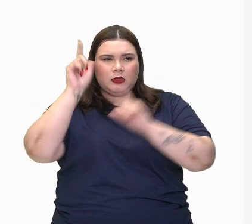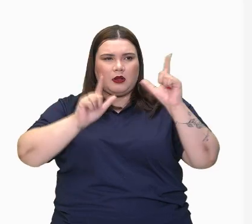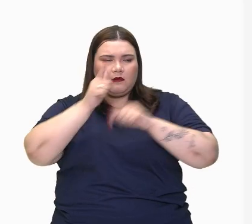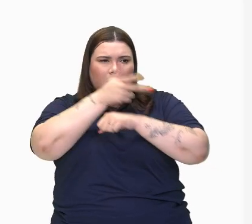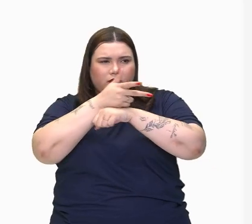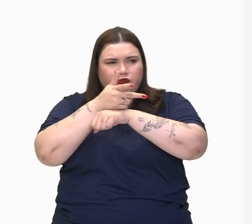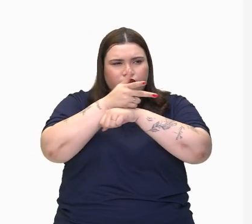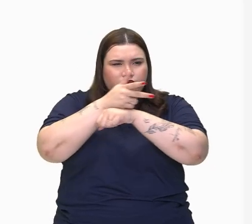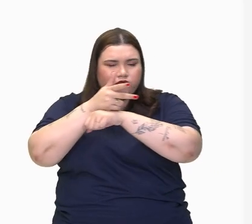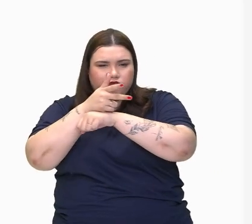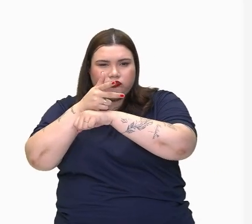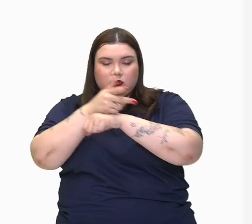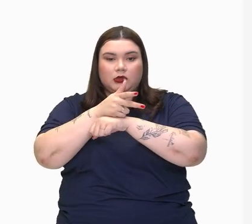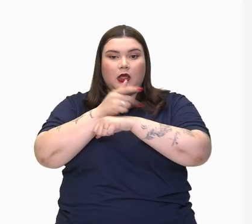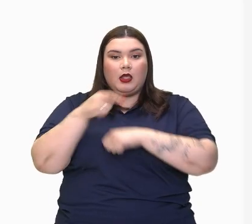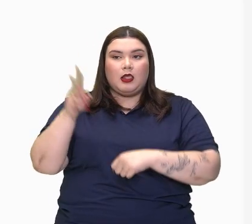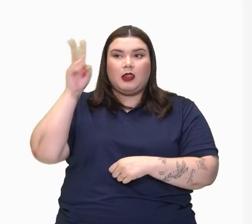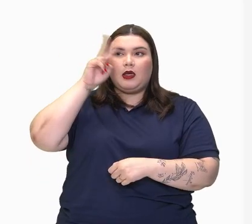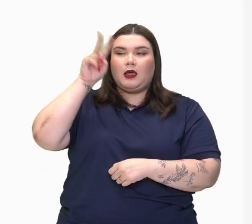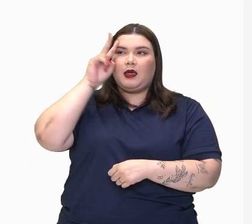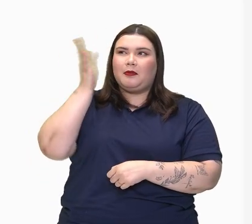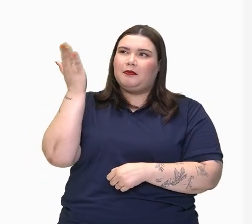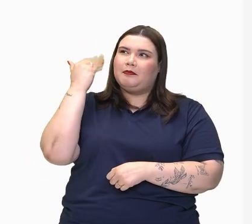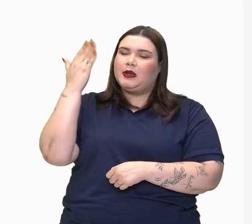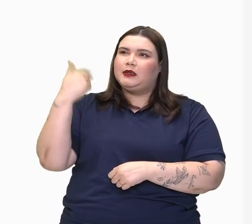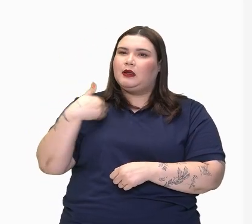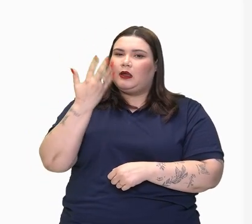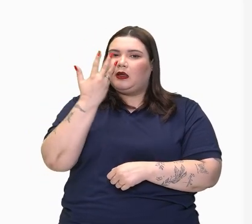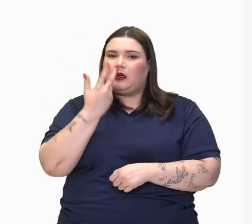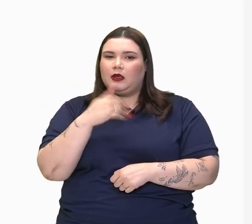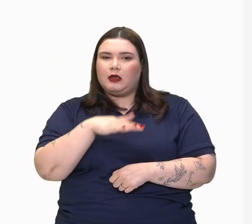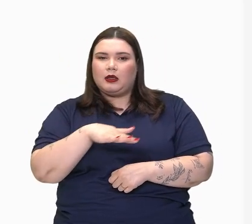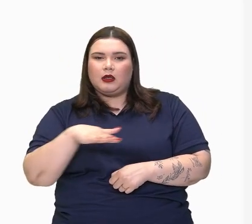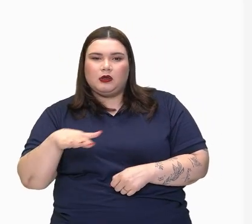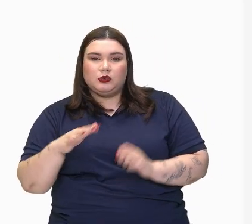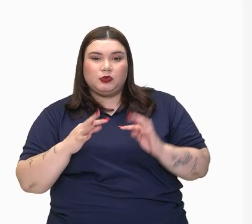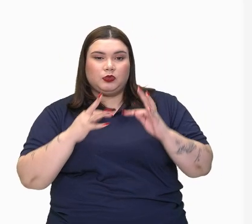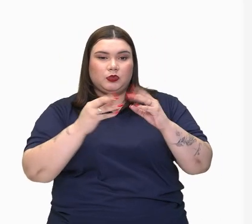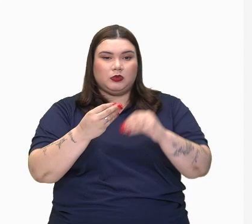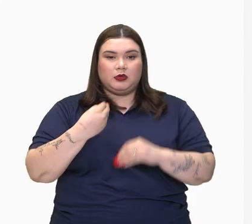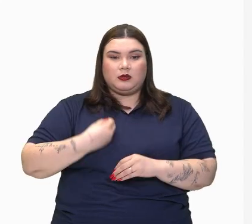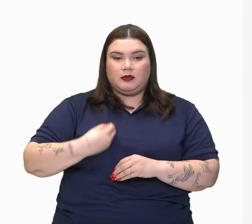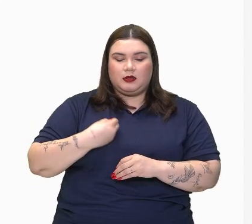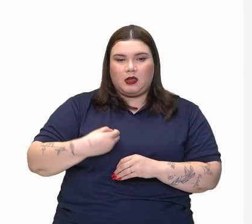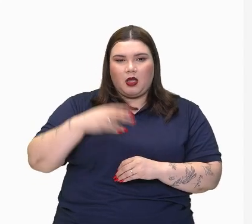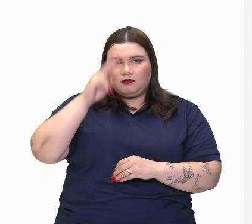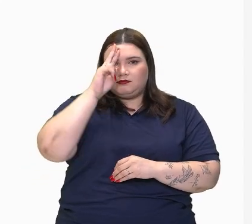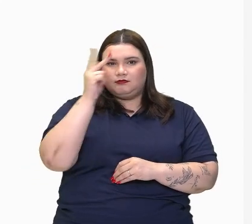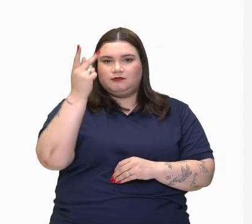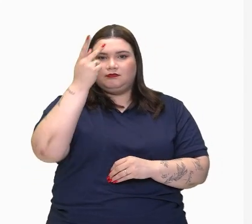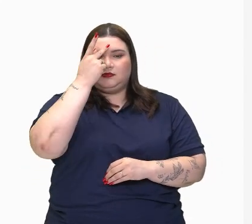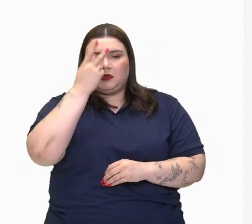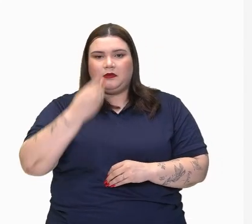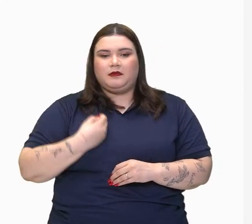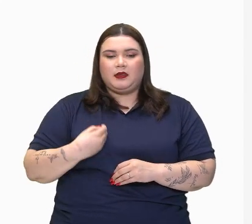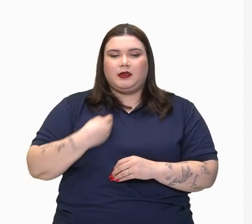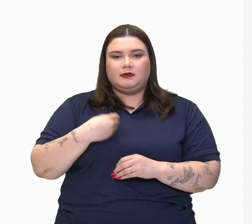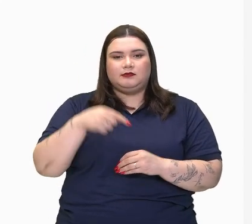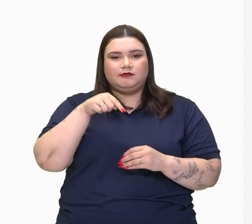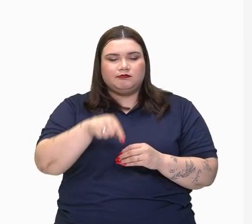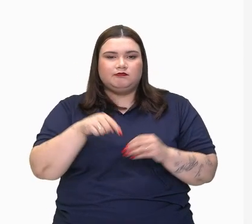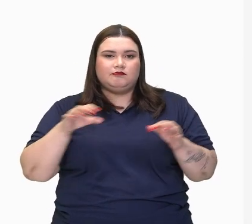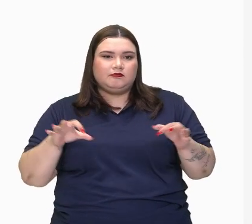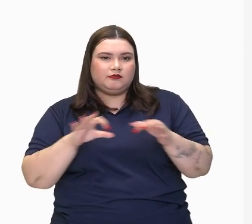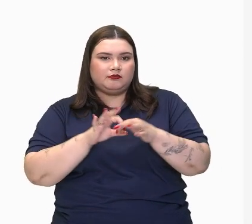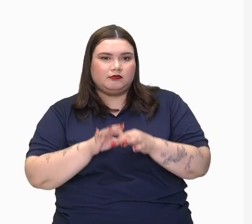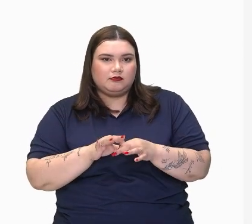tudo ali. E se lembrou de quando era uma criança e de tudo que vivera até ali. E decidiu entrar de vez